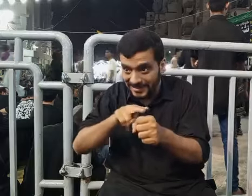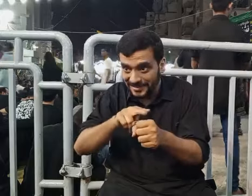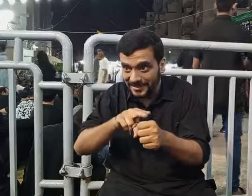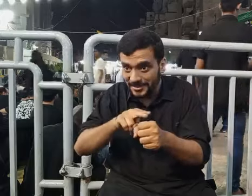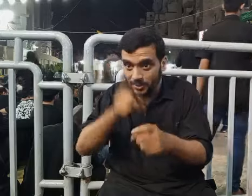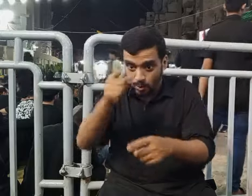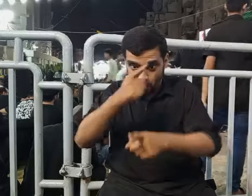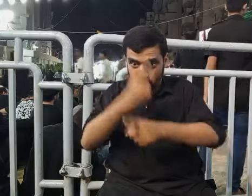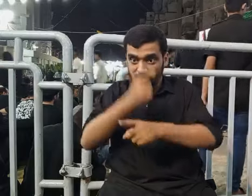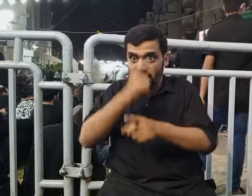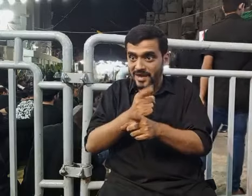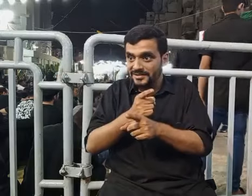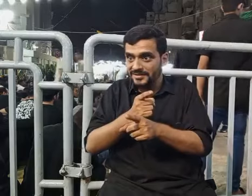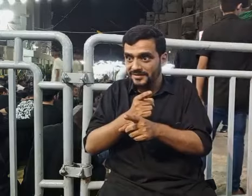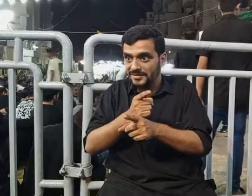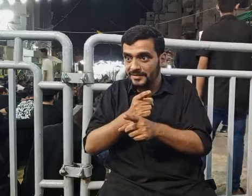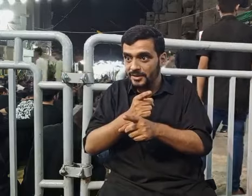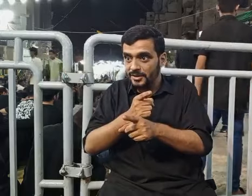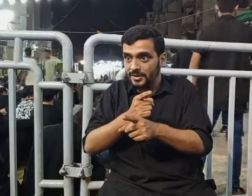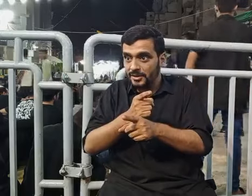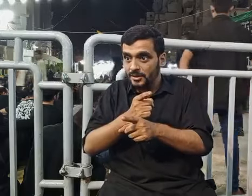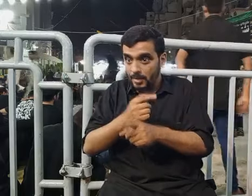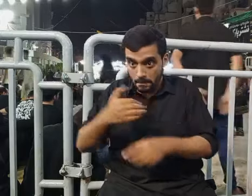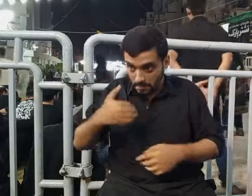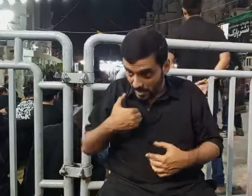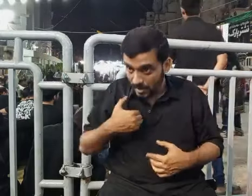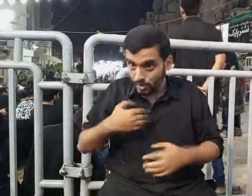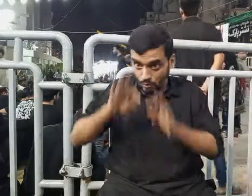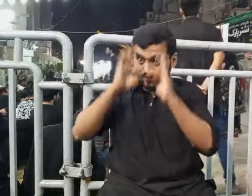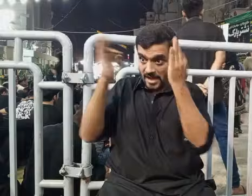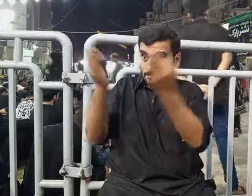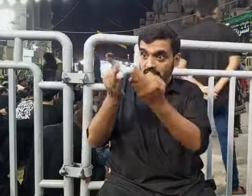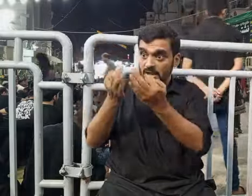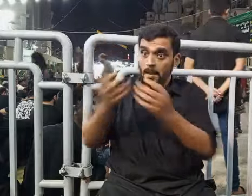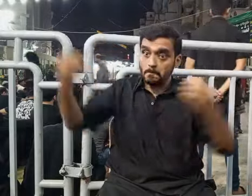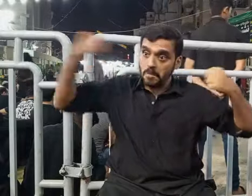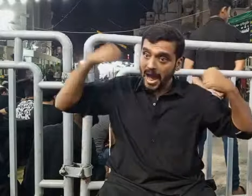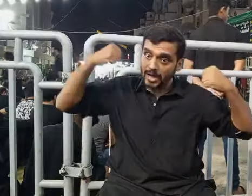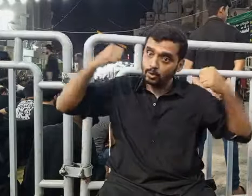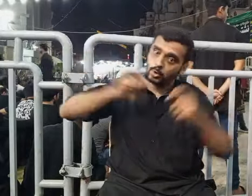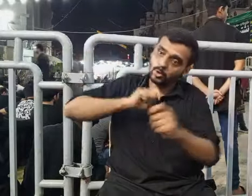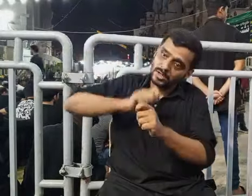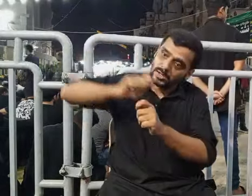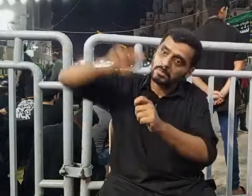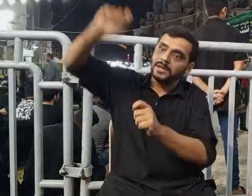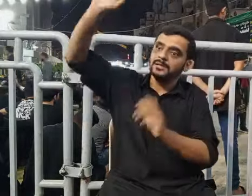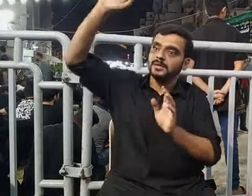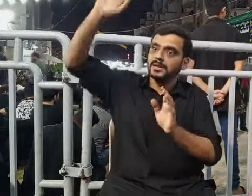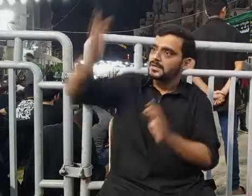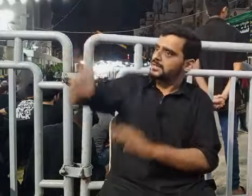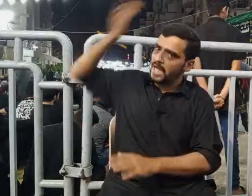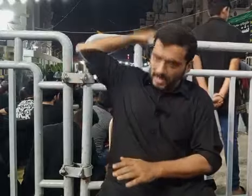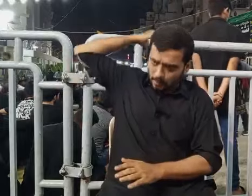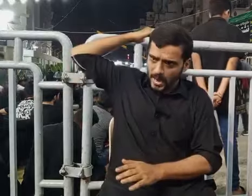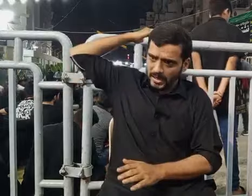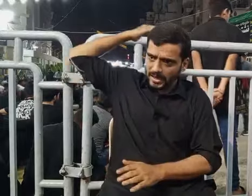قاسم کا راستہ ہوگا پامال، لیکن ذکر قاسم کبھی پامال نہیں ہو سکتا، امام حسین علیہ السلام کا کوئی اشرا دنیا میں جہاں